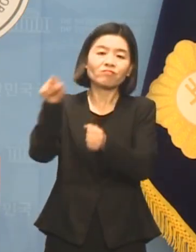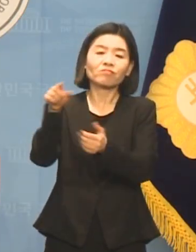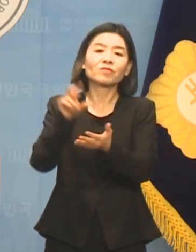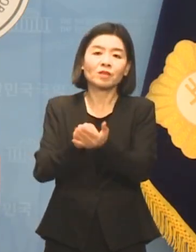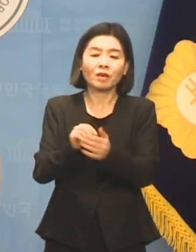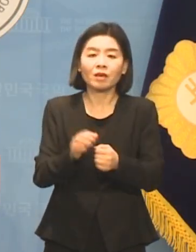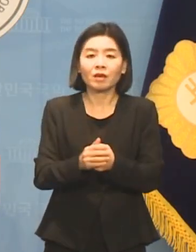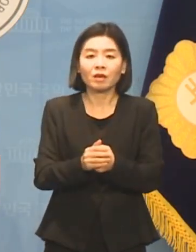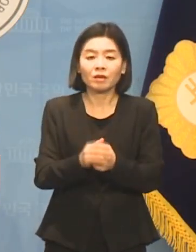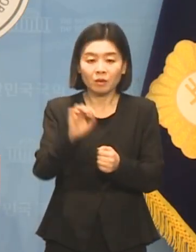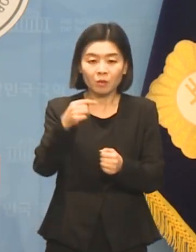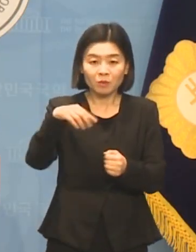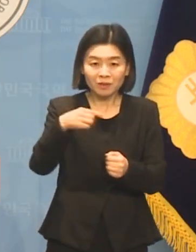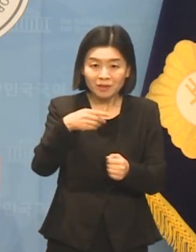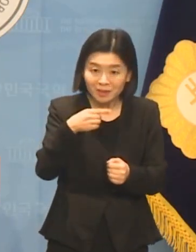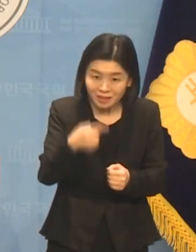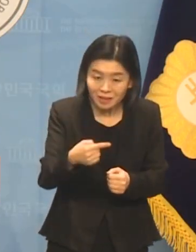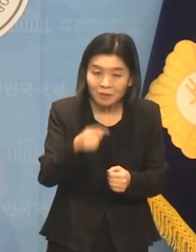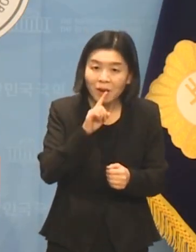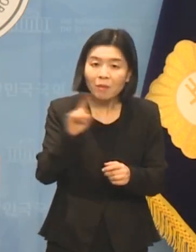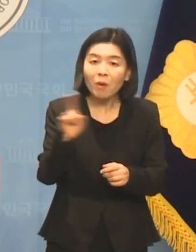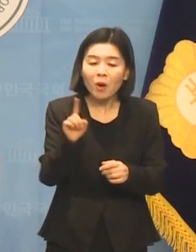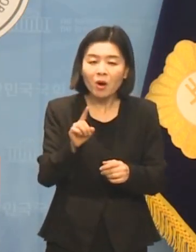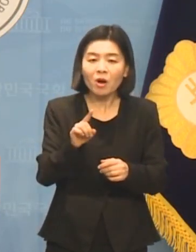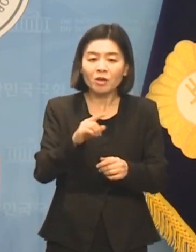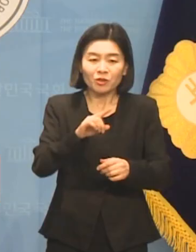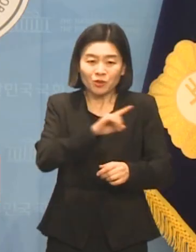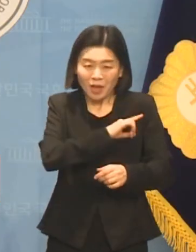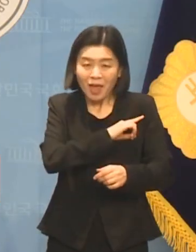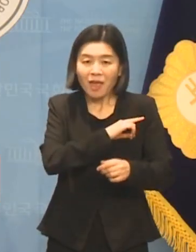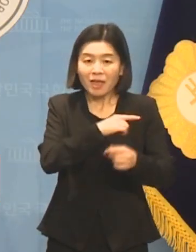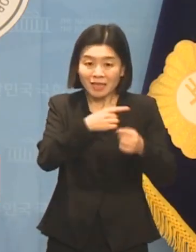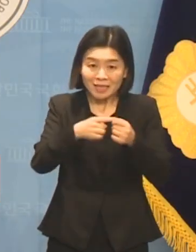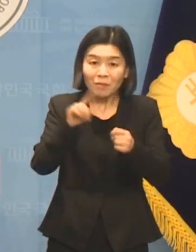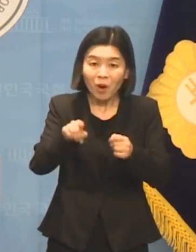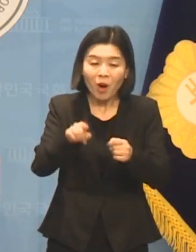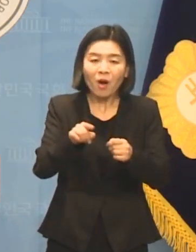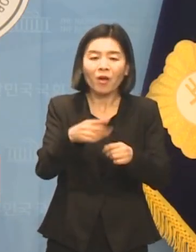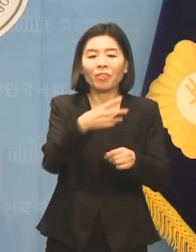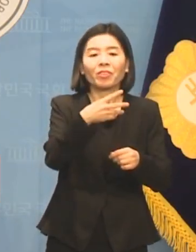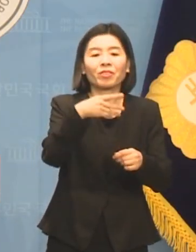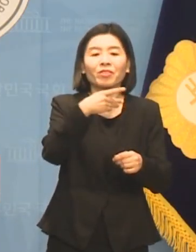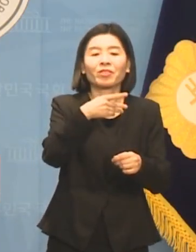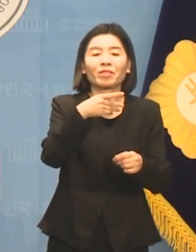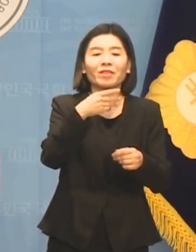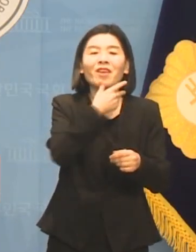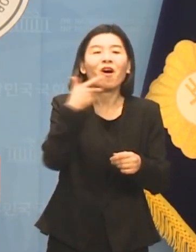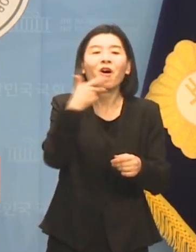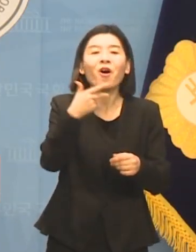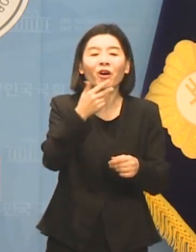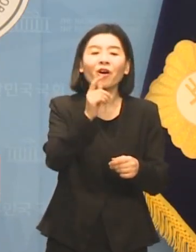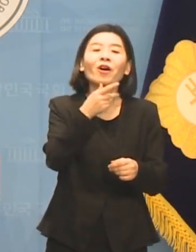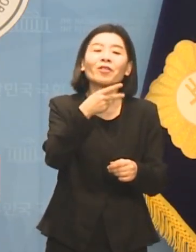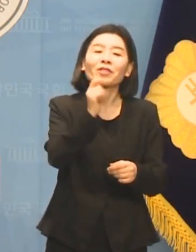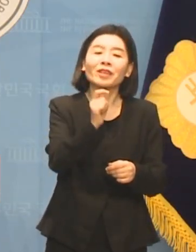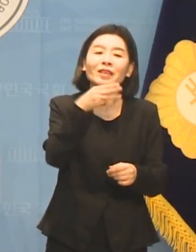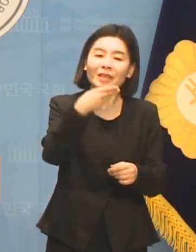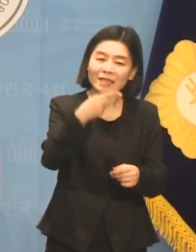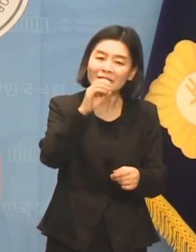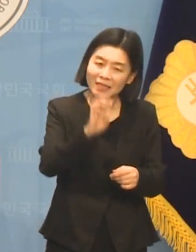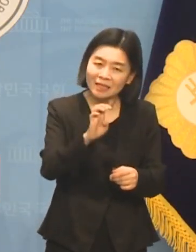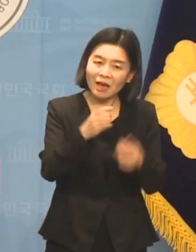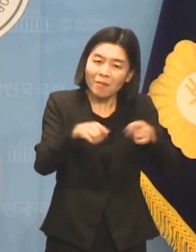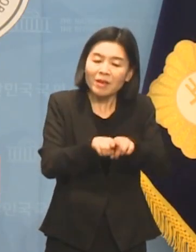모스트가 형용사 부사를 수식할 때는 반드시 정관사 더와 함께 쓰여야 합니다. 그렇지 않으면